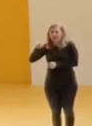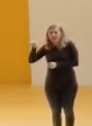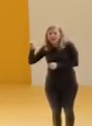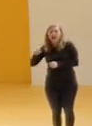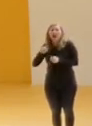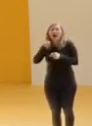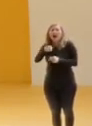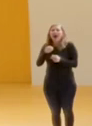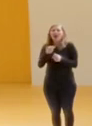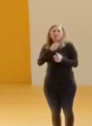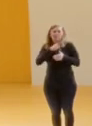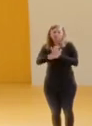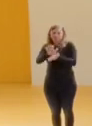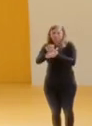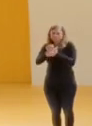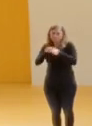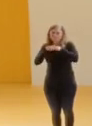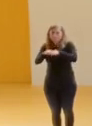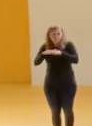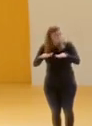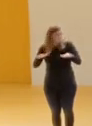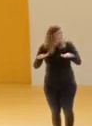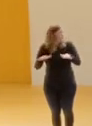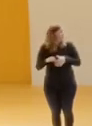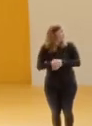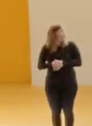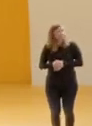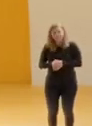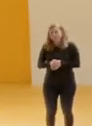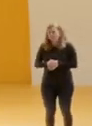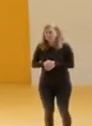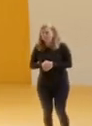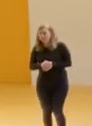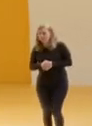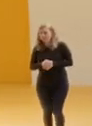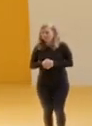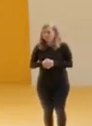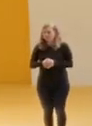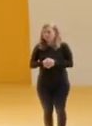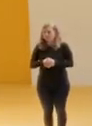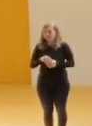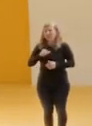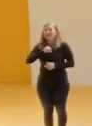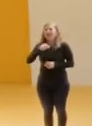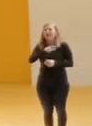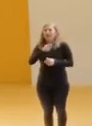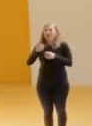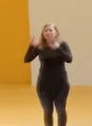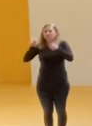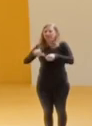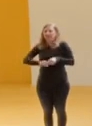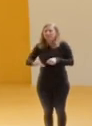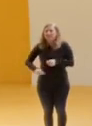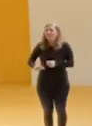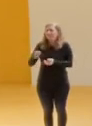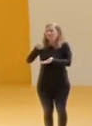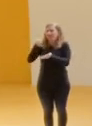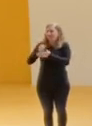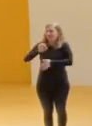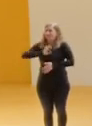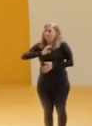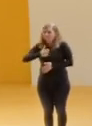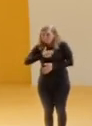autora licznych publikacji między innymi monografii kapitalizm socjalizm i prawa własności a także